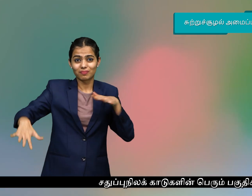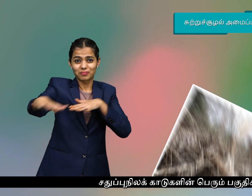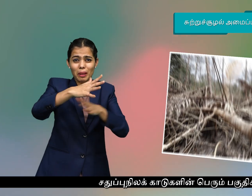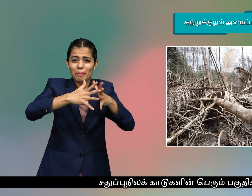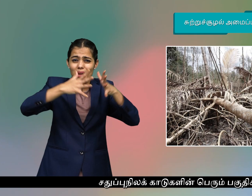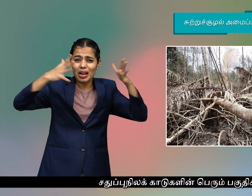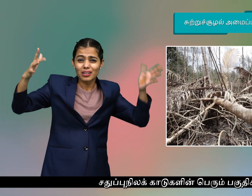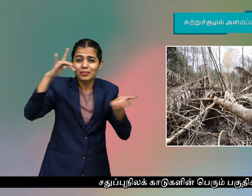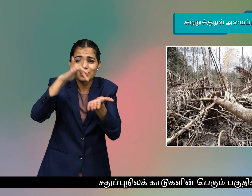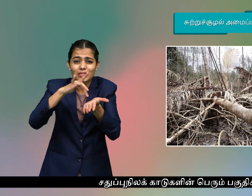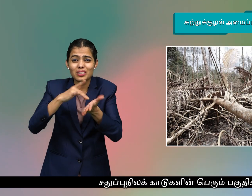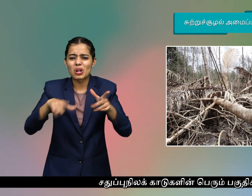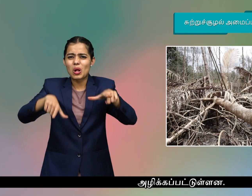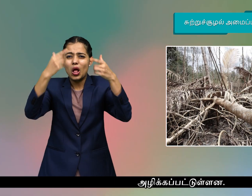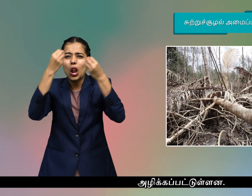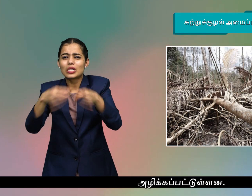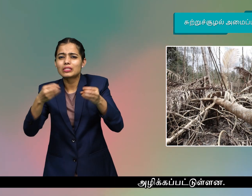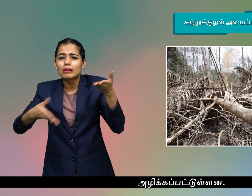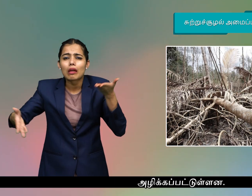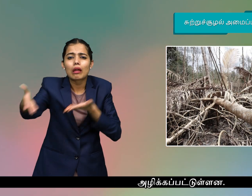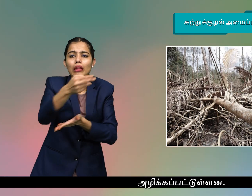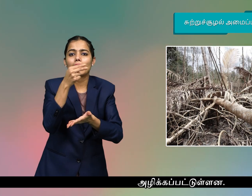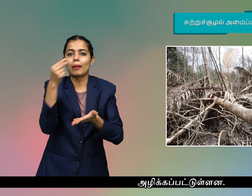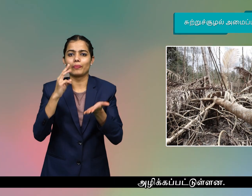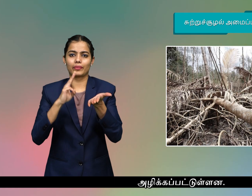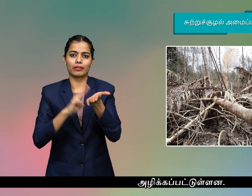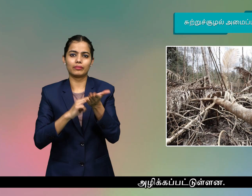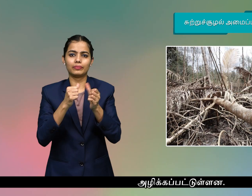சதுப்பு நில காடுகளின் பெரும் பகுதிகள் அழிக்கப்பட்டுள்ளன.